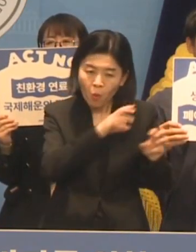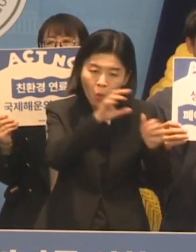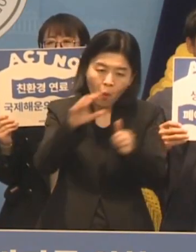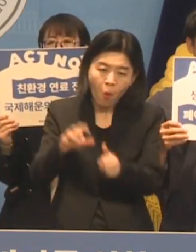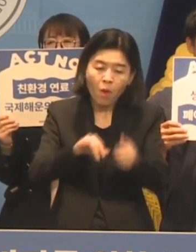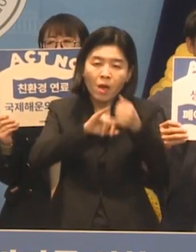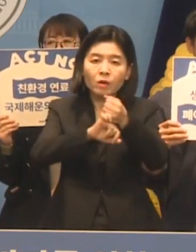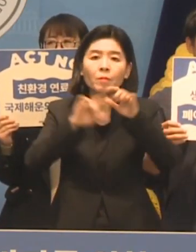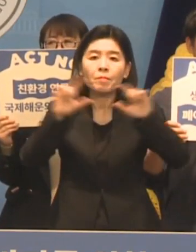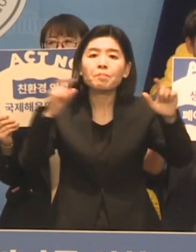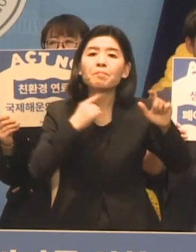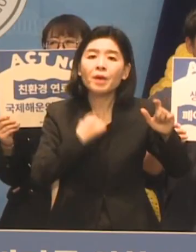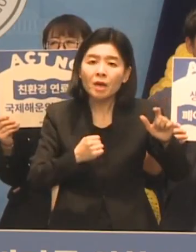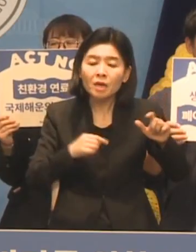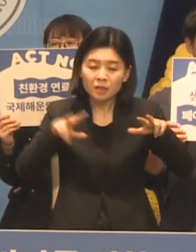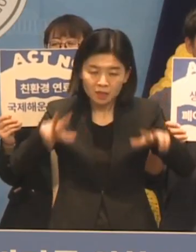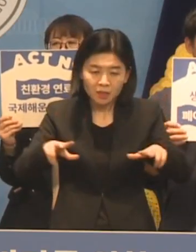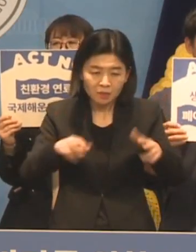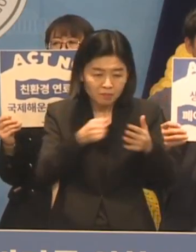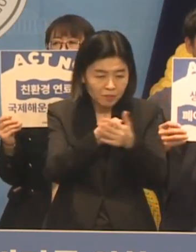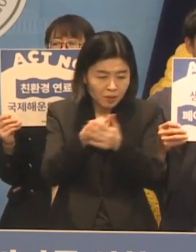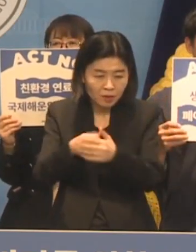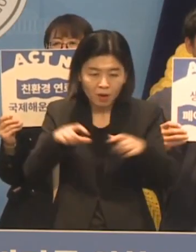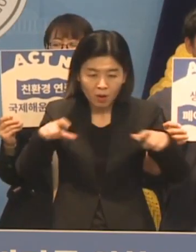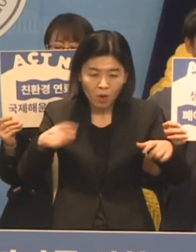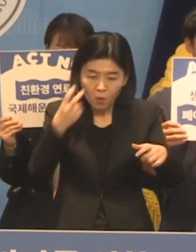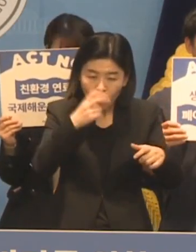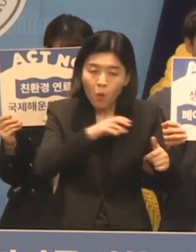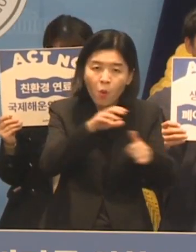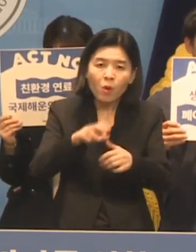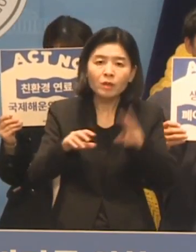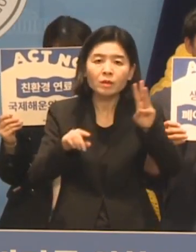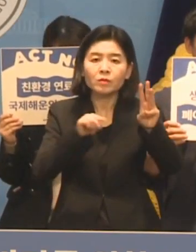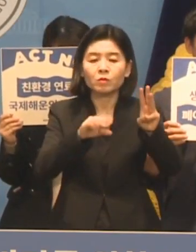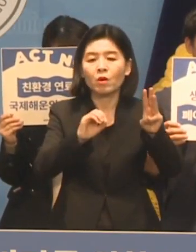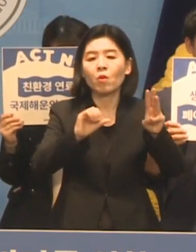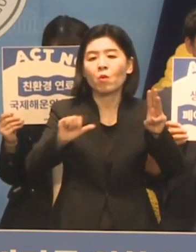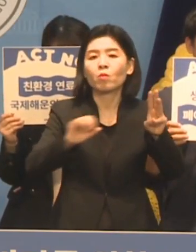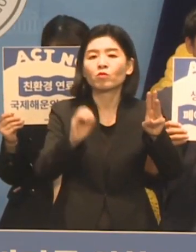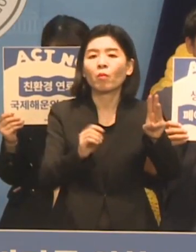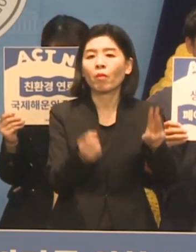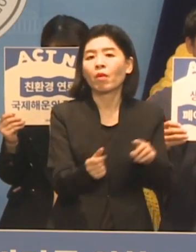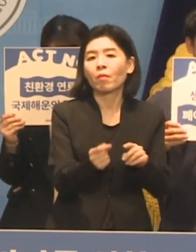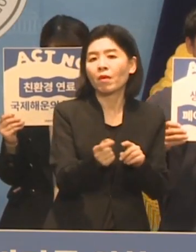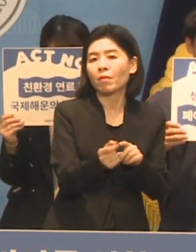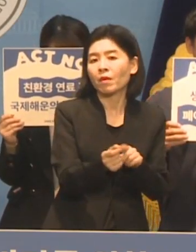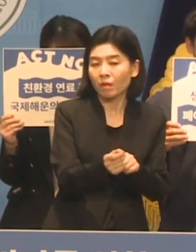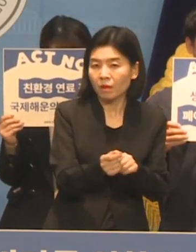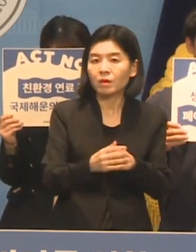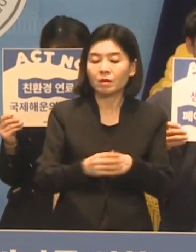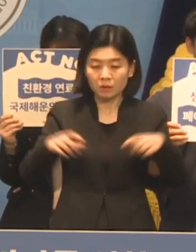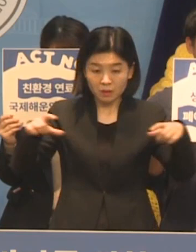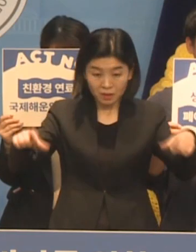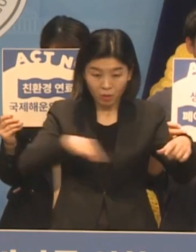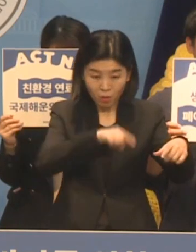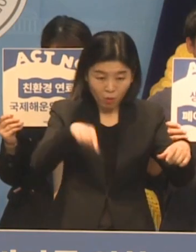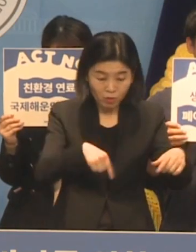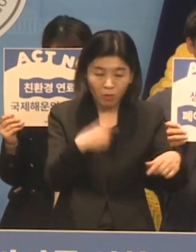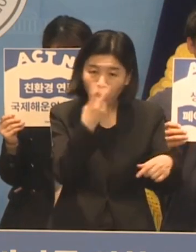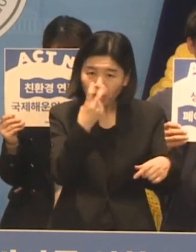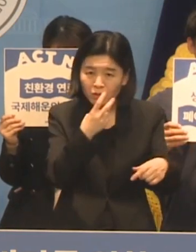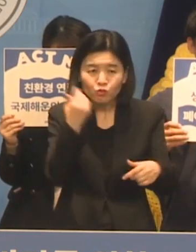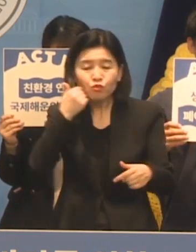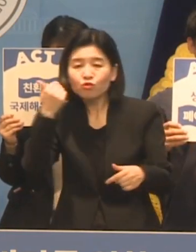지정하겠다는 약속을 했지만 현재 지정된 해양보호구역은 3.05%에 불과합니다. 지정된 보호구역마저도 관리